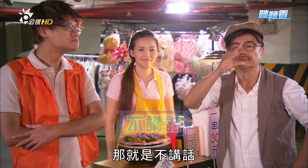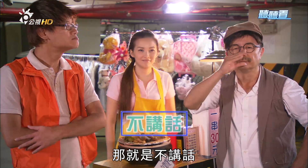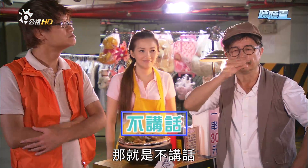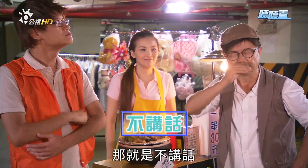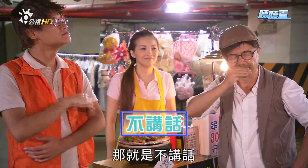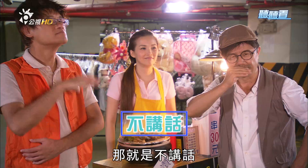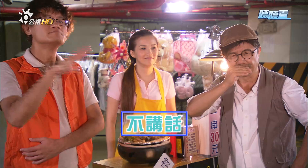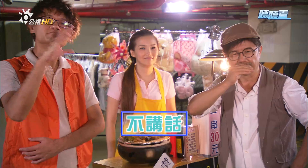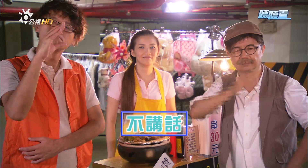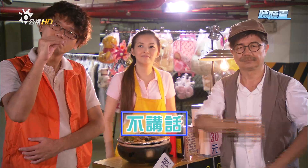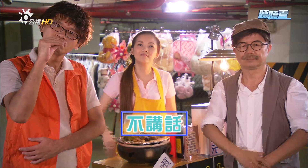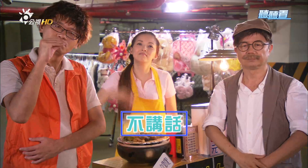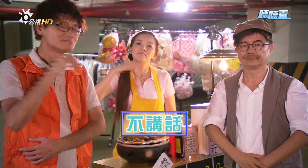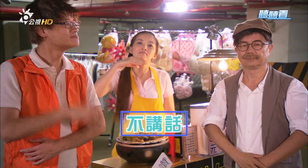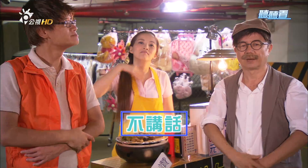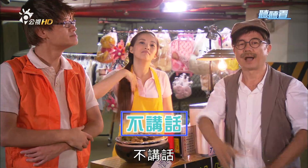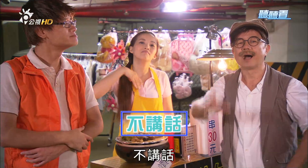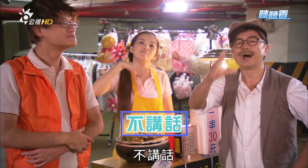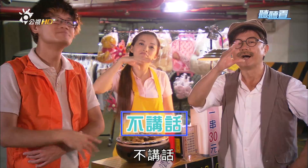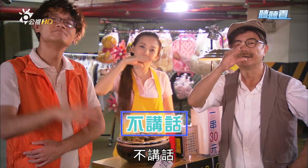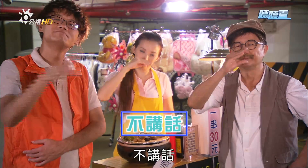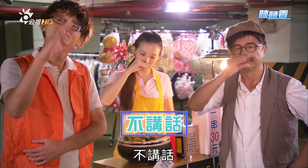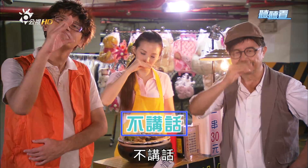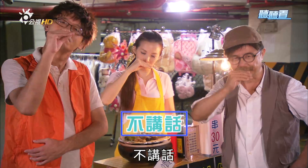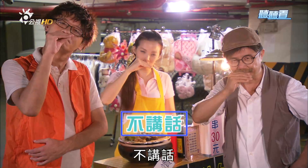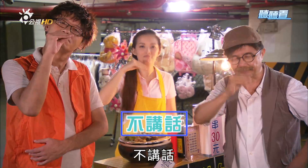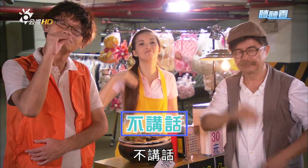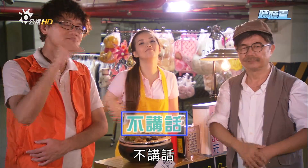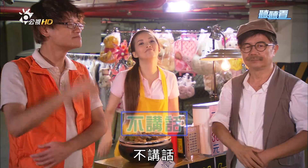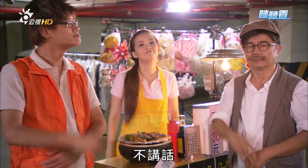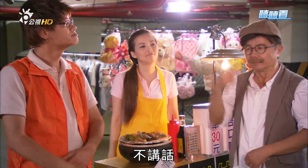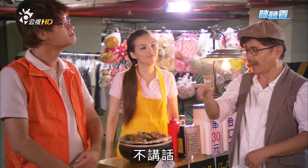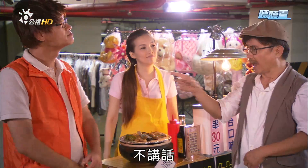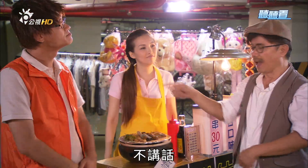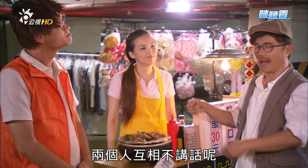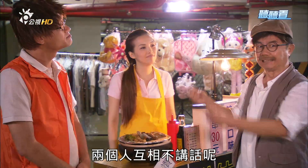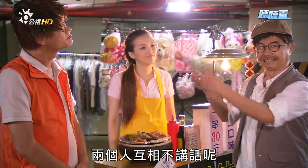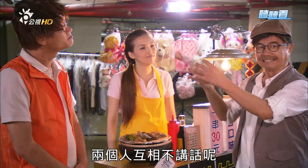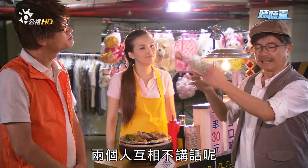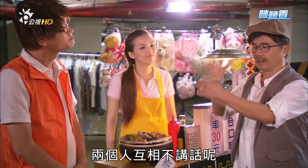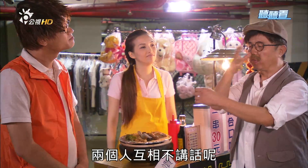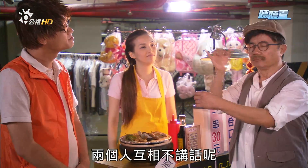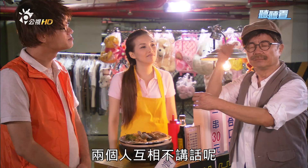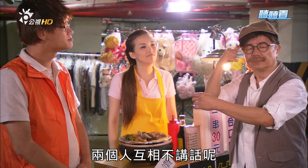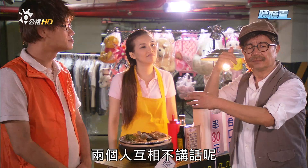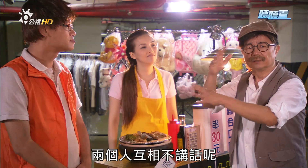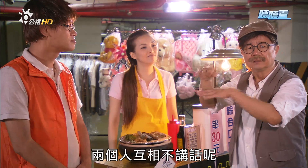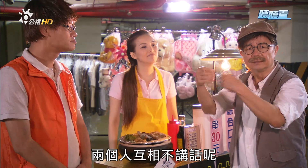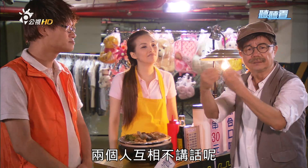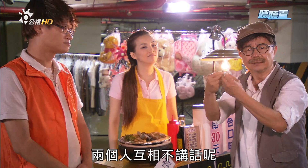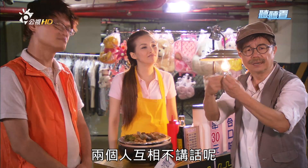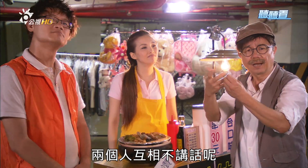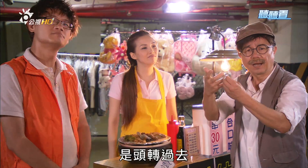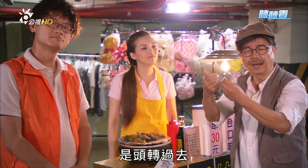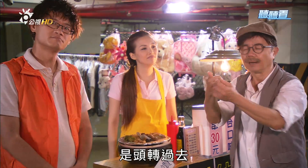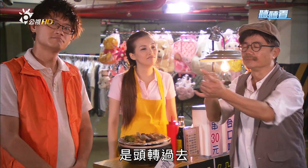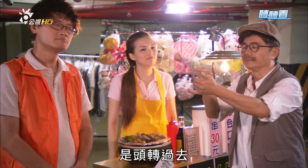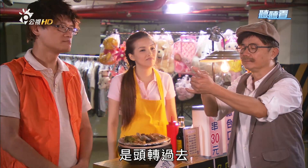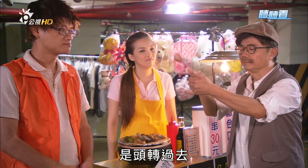话。 不讲话。 不讲话。 不讲话。两个人互相不讲话呢，是头转过